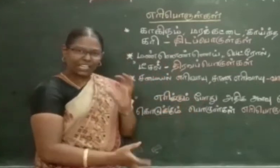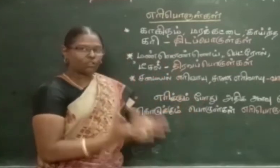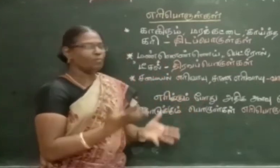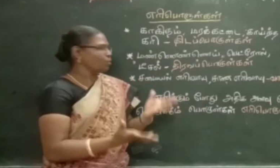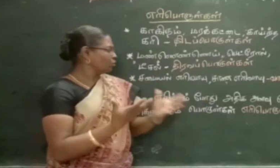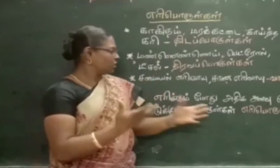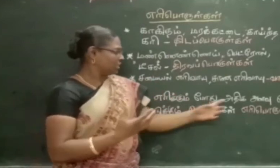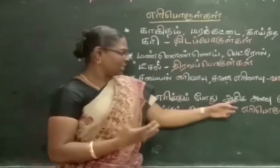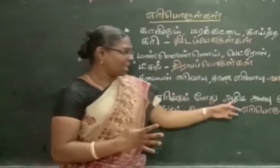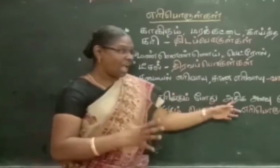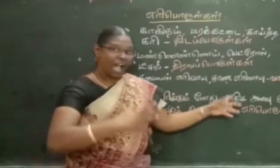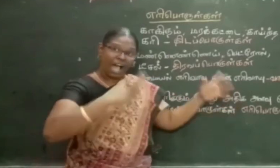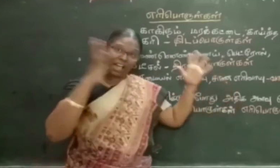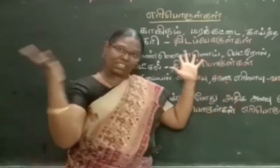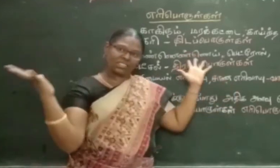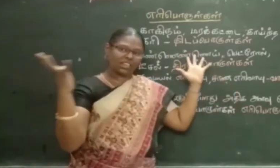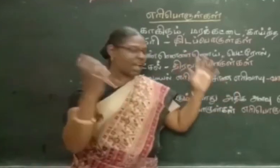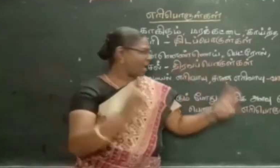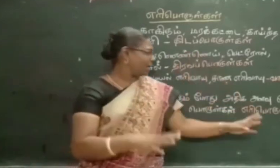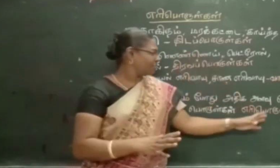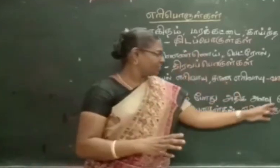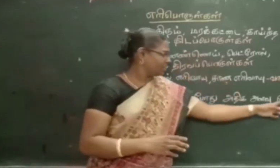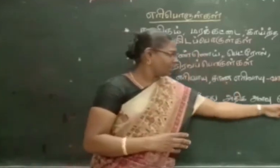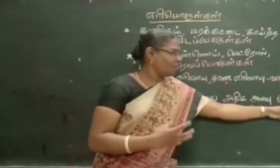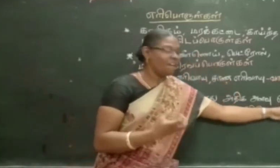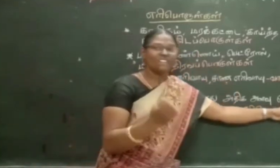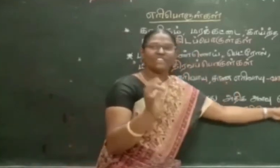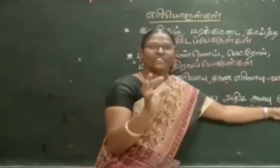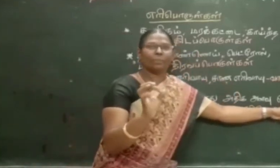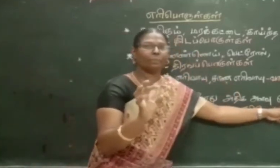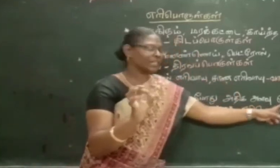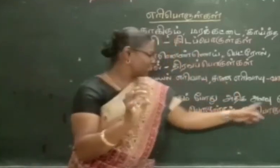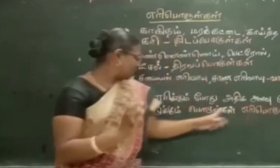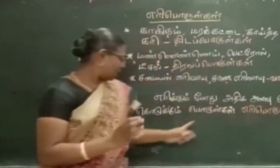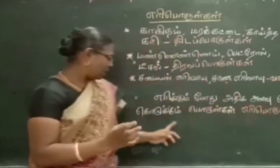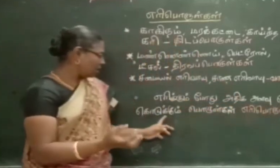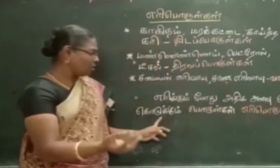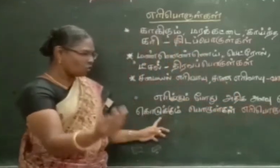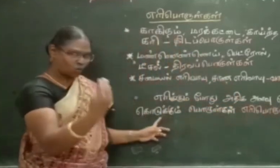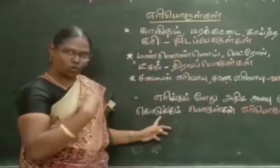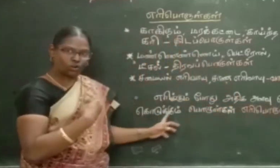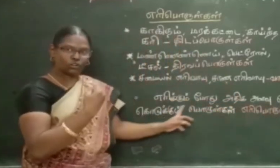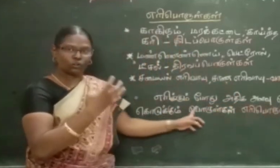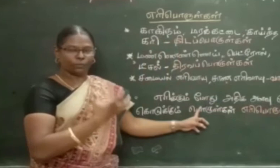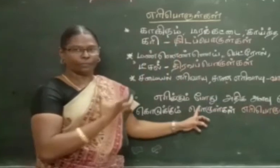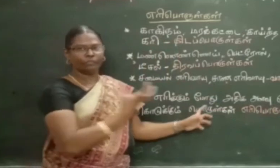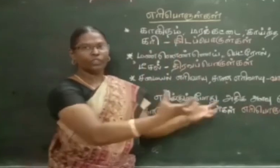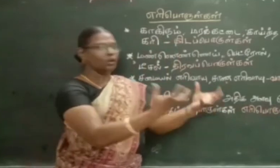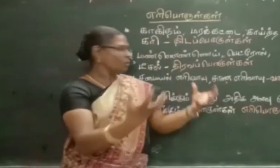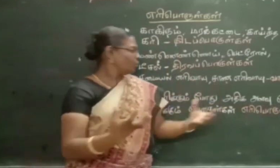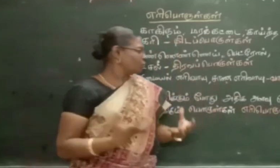எரிக்கும் போது அதிக அளவு வெப்பத்தை கொடுக்கும்